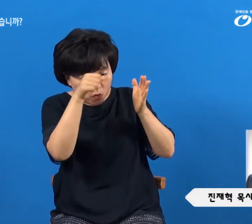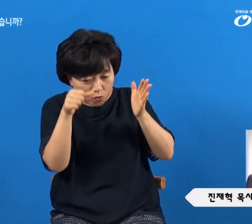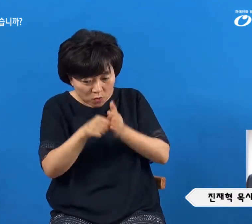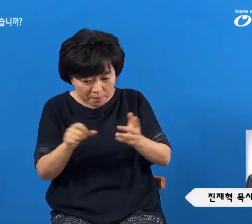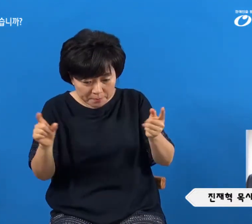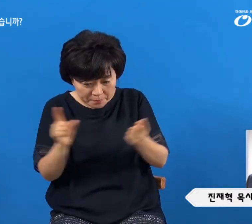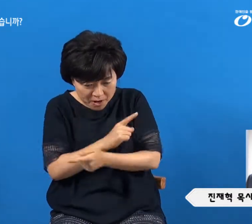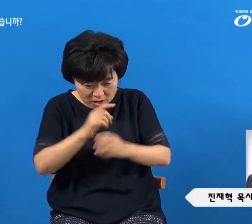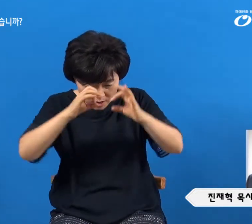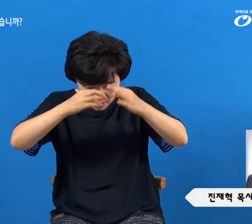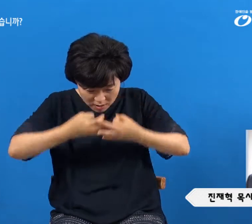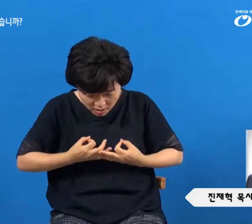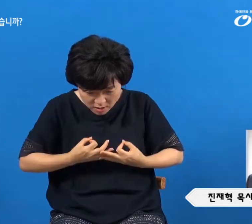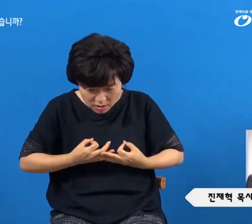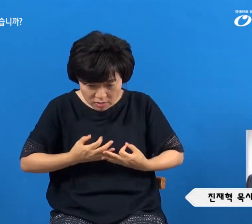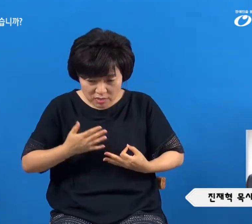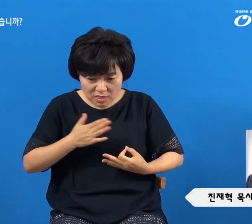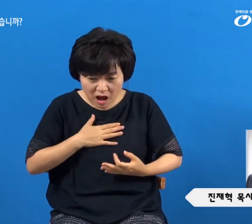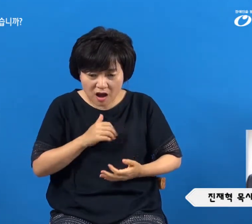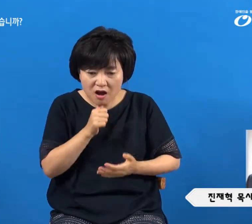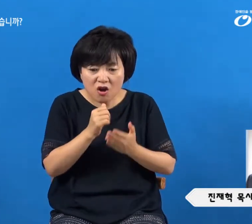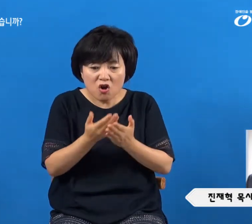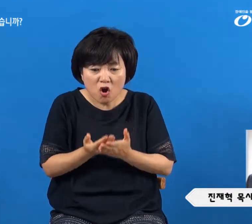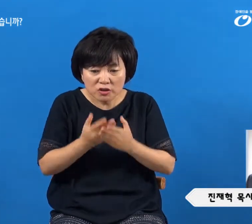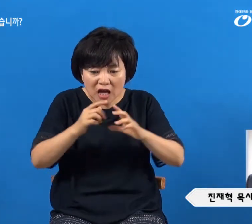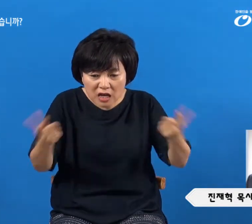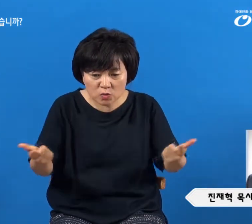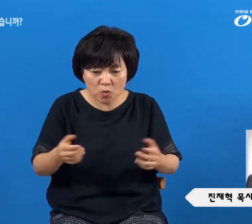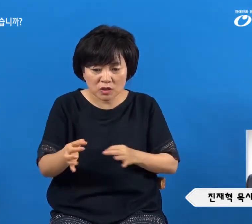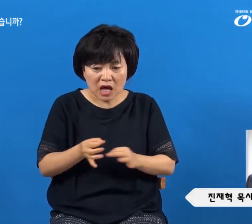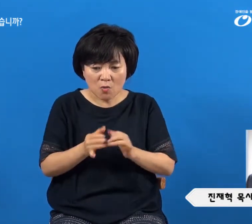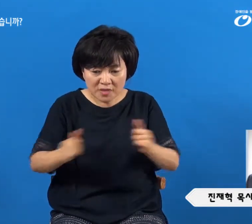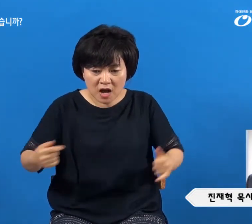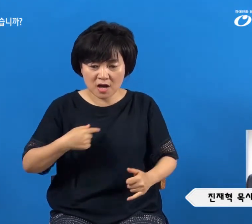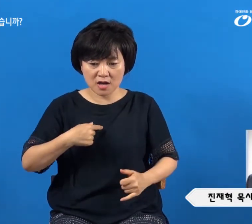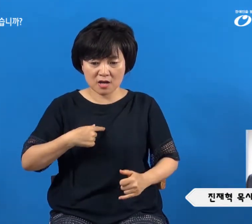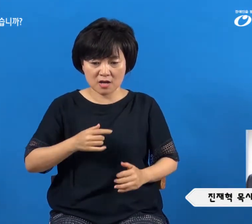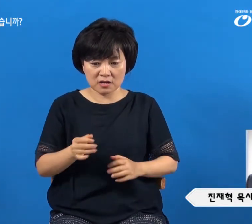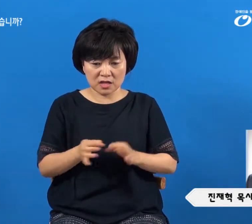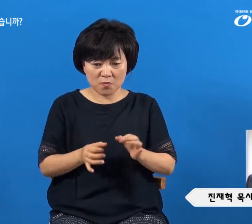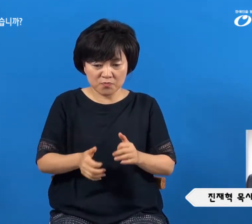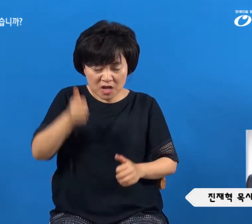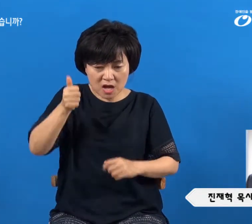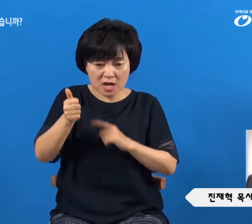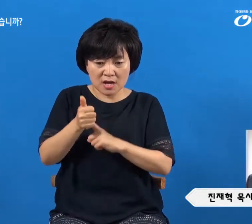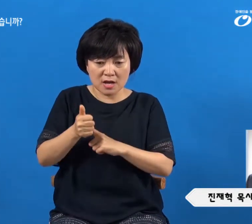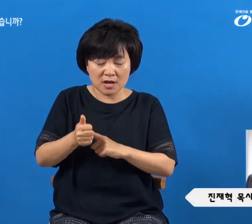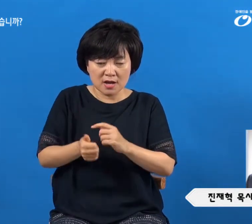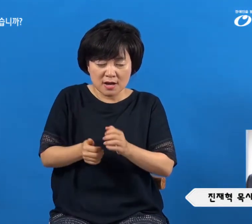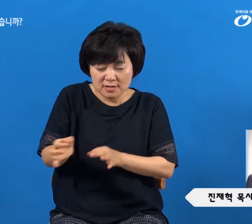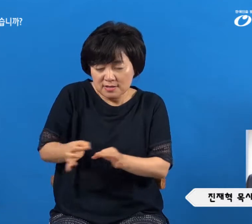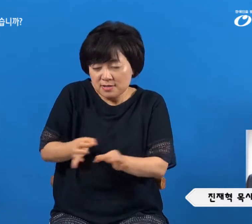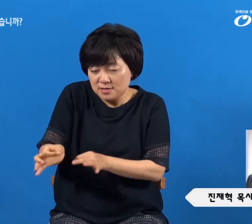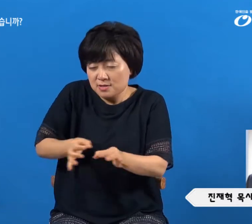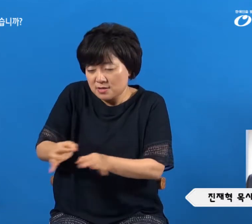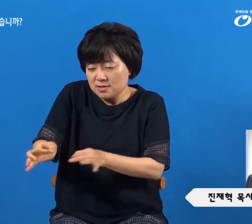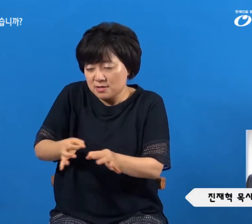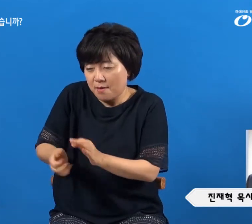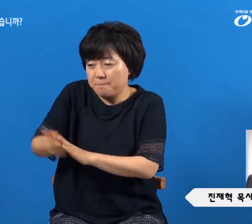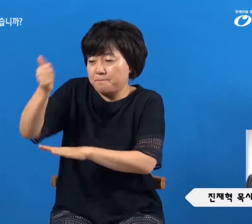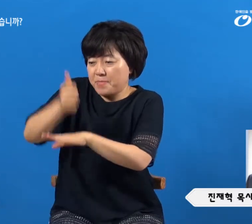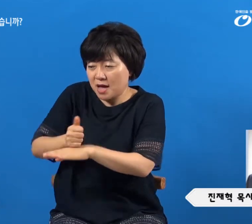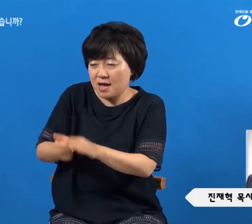깨닫습니다. 변화하기 시작합니다. 그리고 사업에 성공하고 나중에 지글러 박사를 찾아갑니다. 그리고